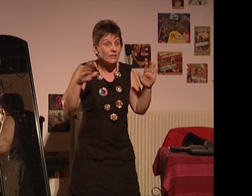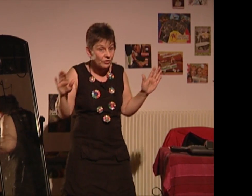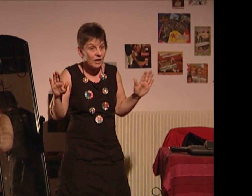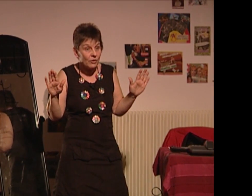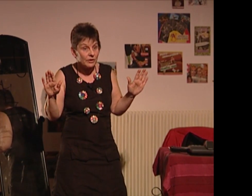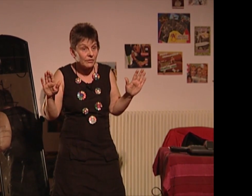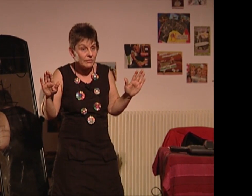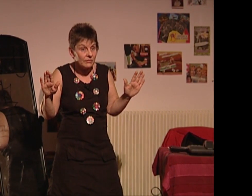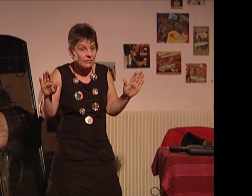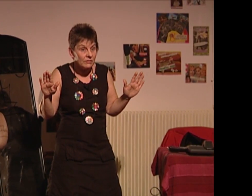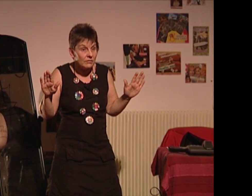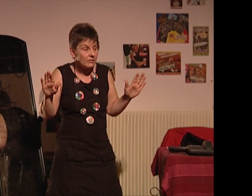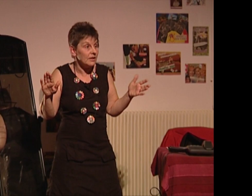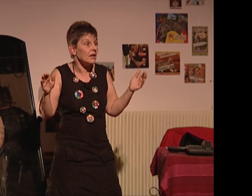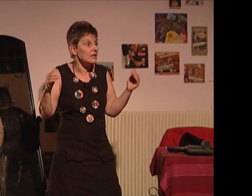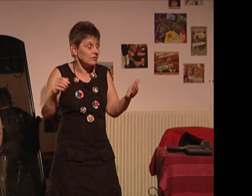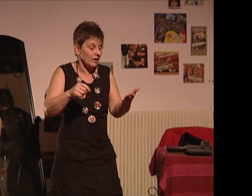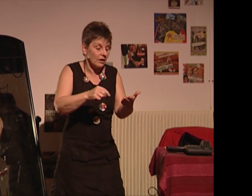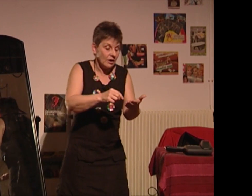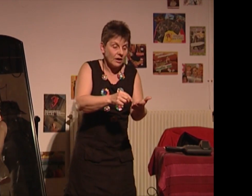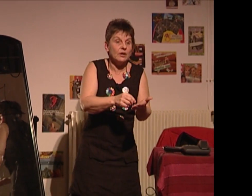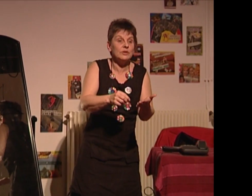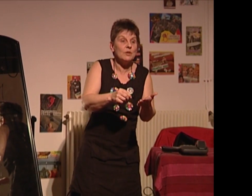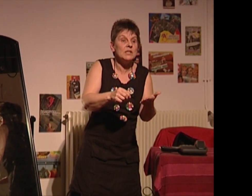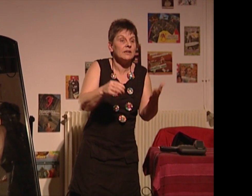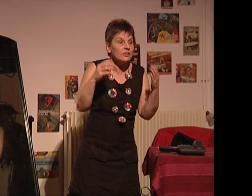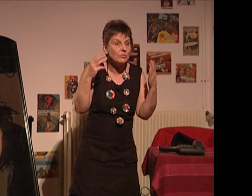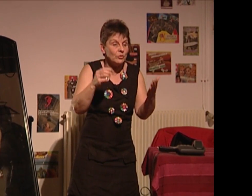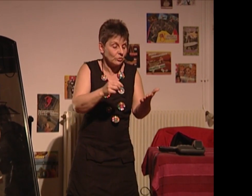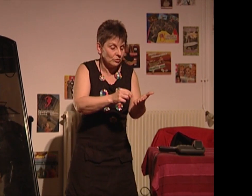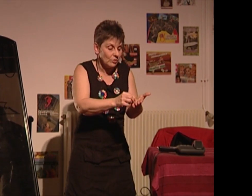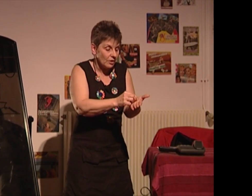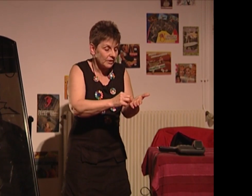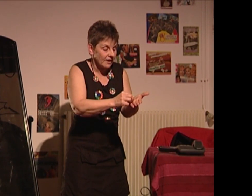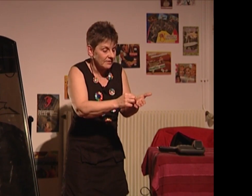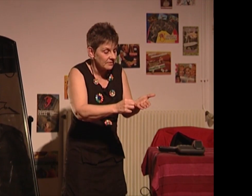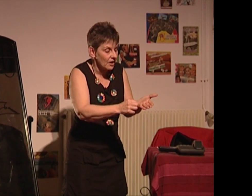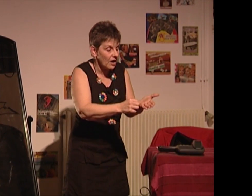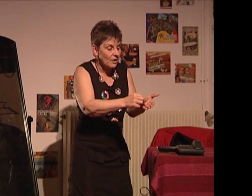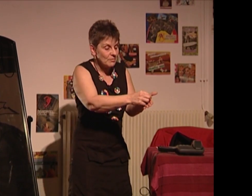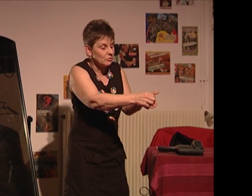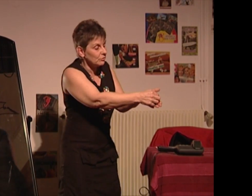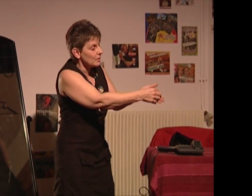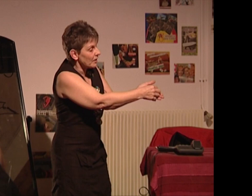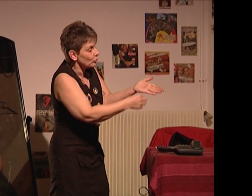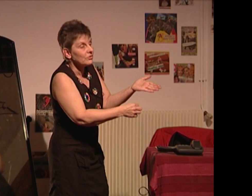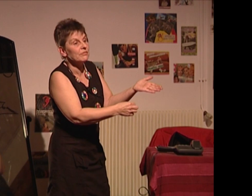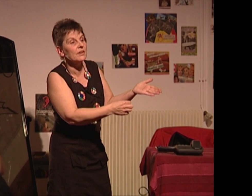sa langue. Allez dire à une gamine là, qui n'a jamais entendu, regarde, ça c'est un A, mais si tu dépasses trop, ça fait un